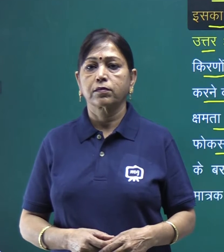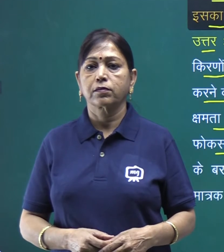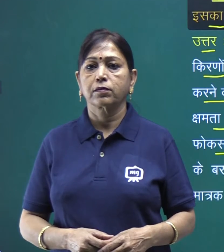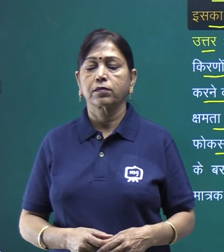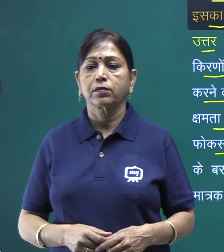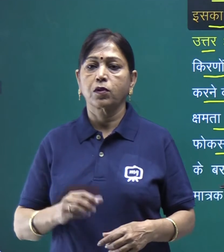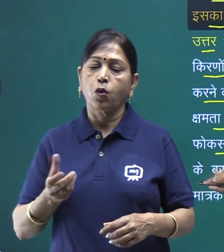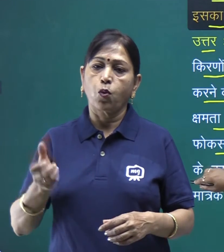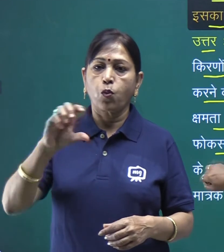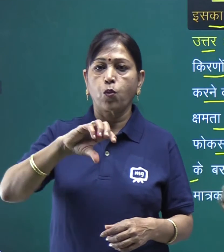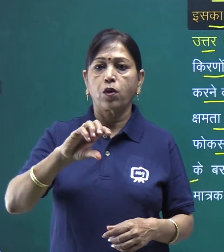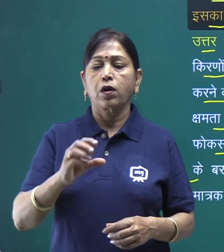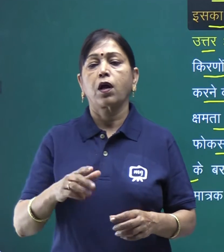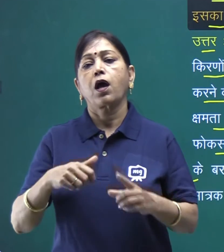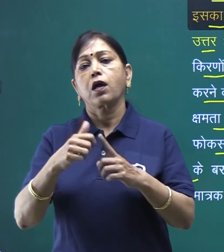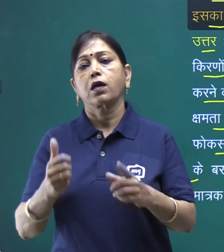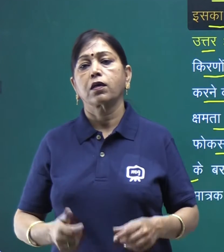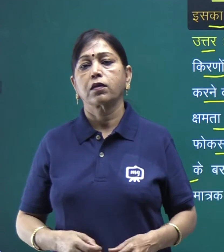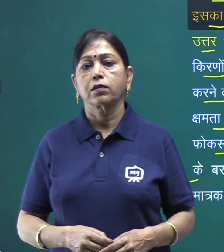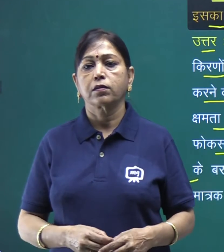व्युत्क्रम उल्टा के